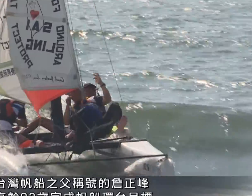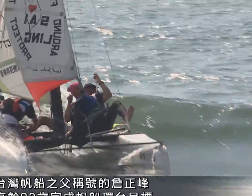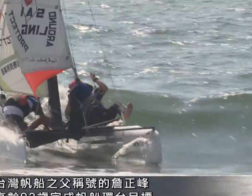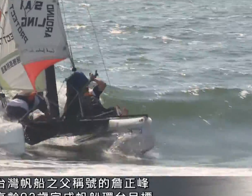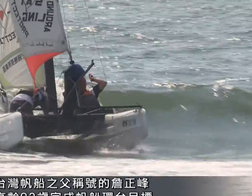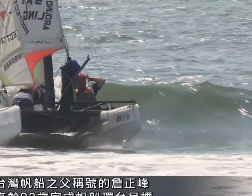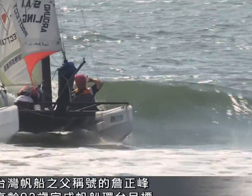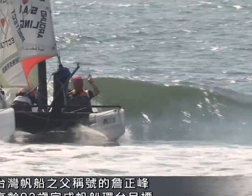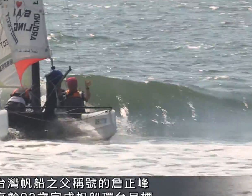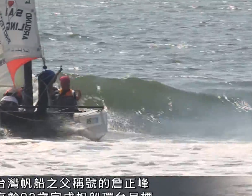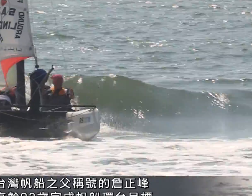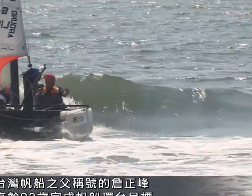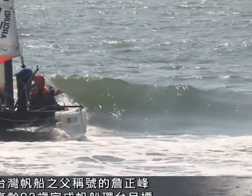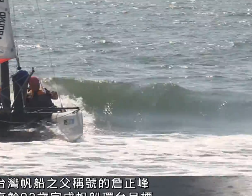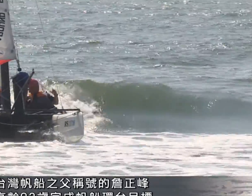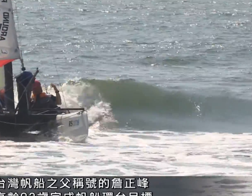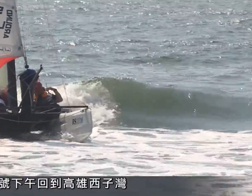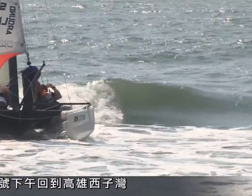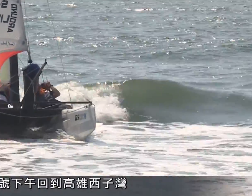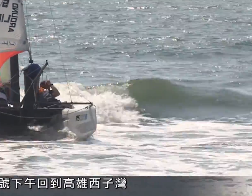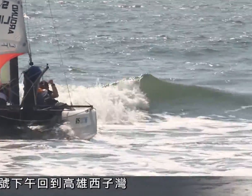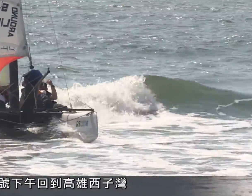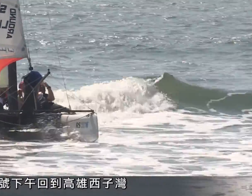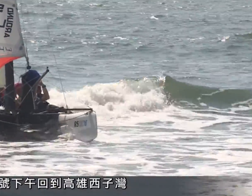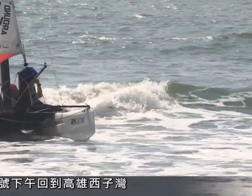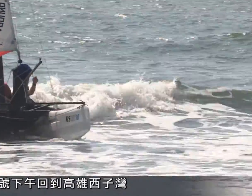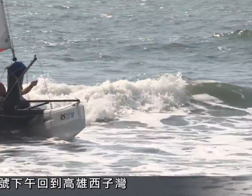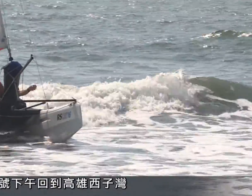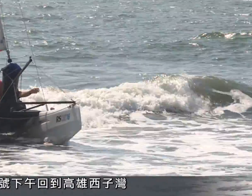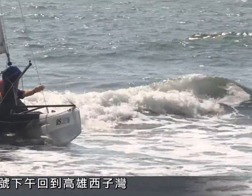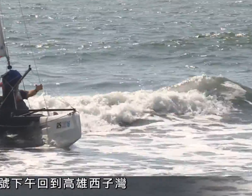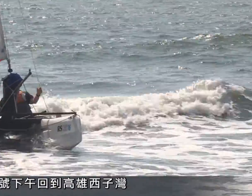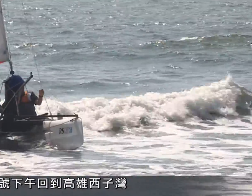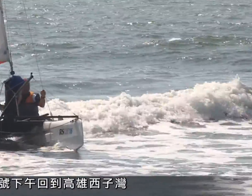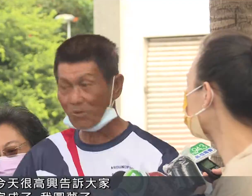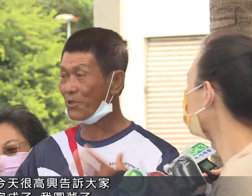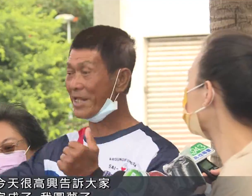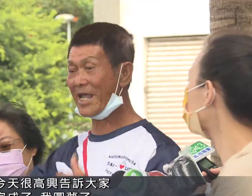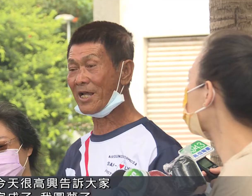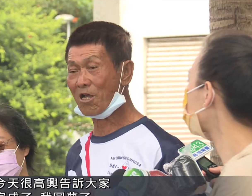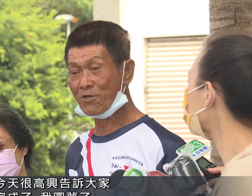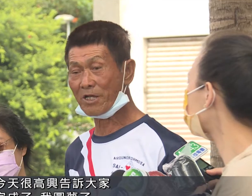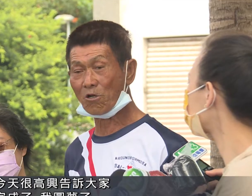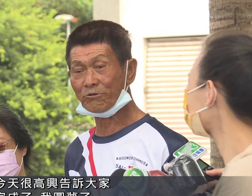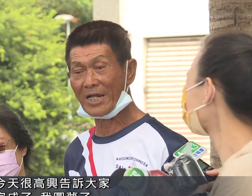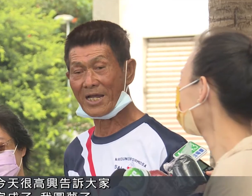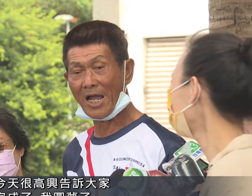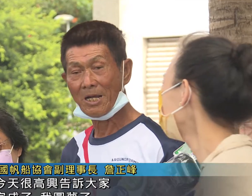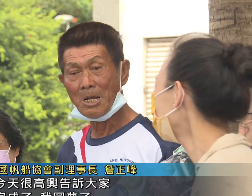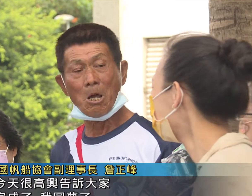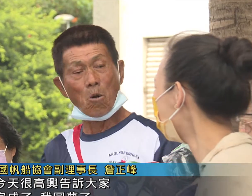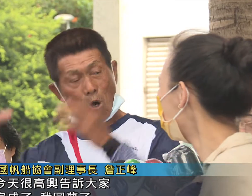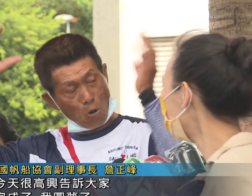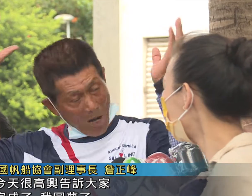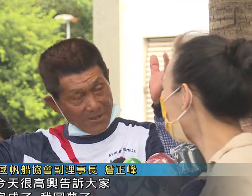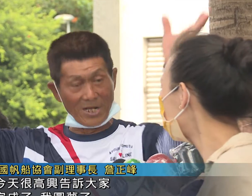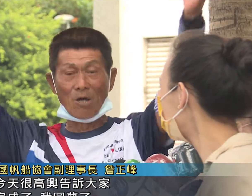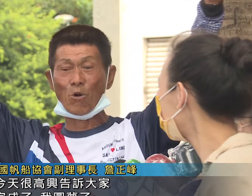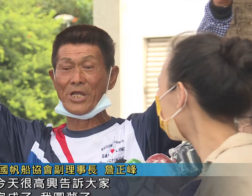82岁完成帆船环台目标，12号下午回到高雄西子湾。 我今天很高兴告诉大家，我完成了我圆